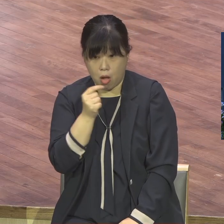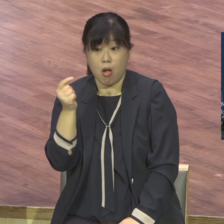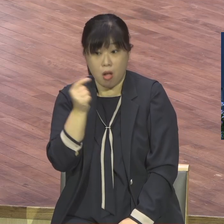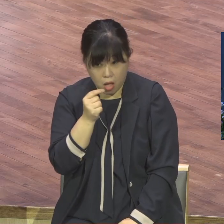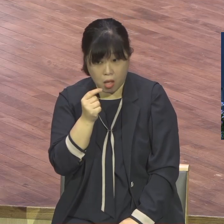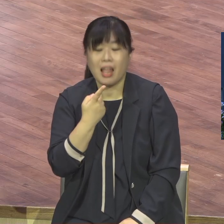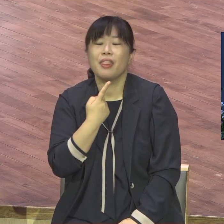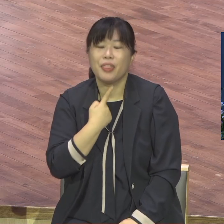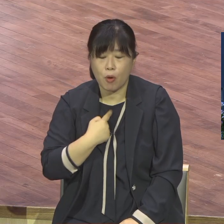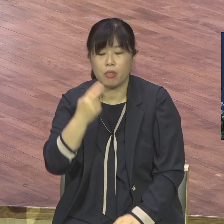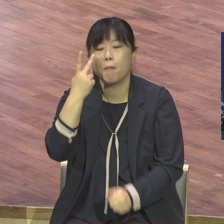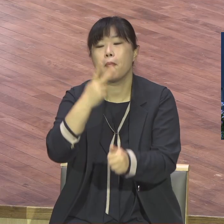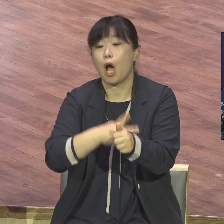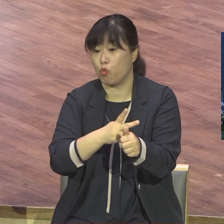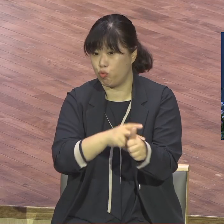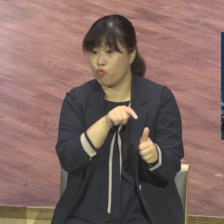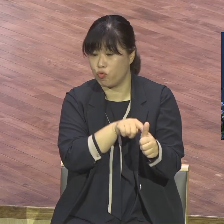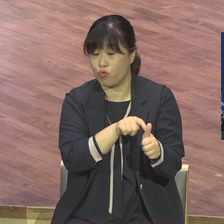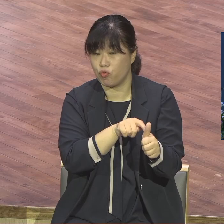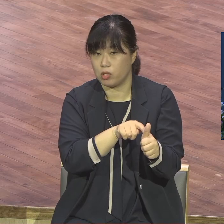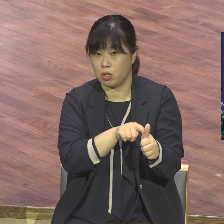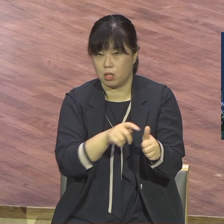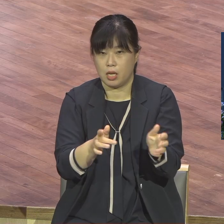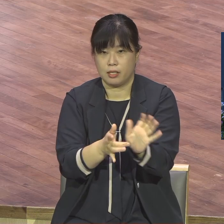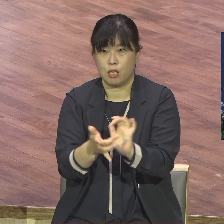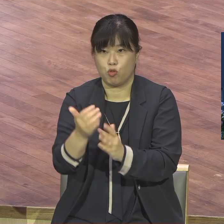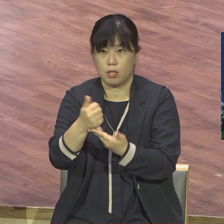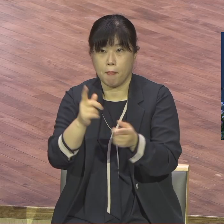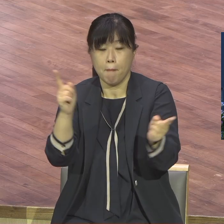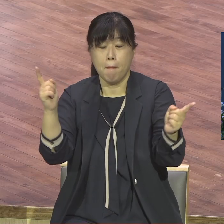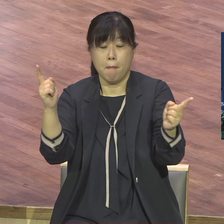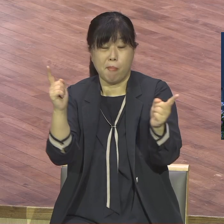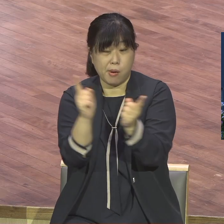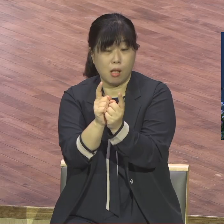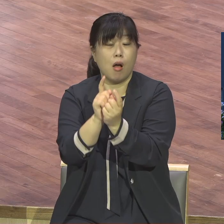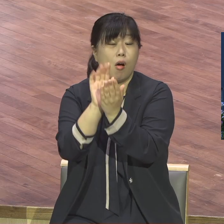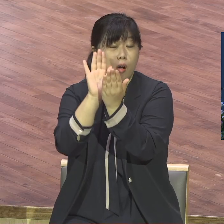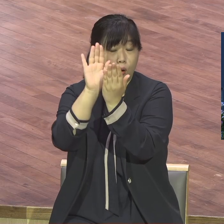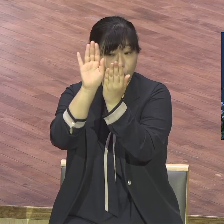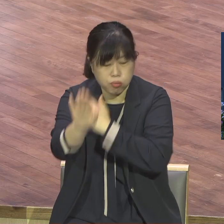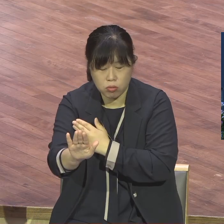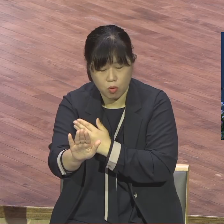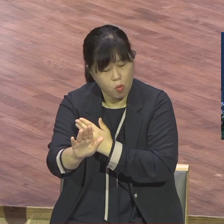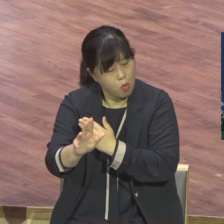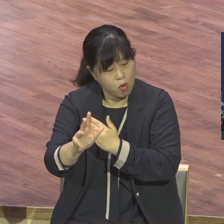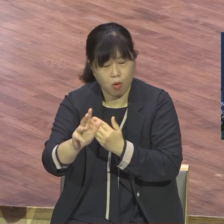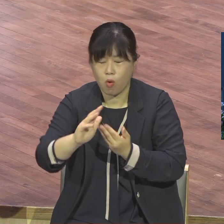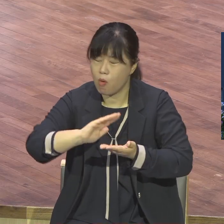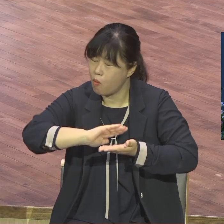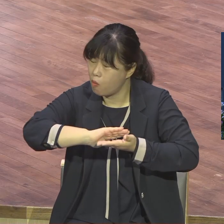다메섹 도상에서 부활하신 예수 그리스도를 만난 후에